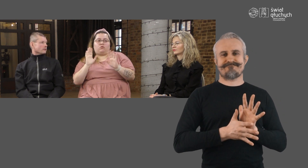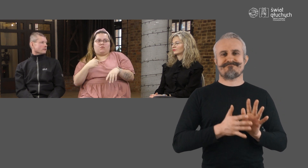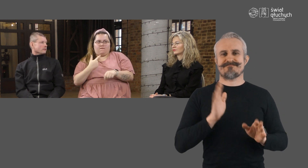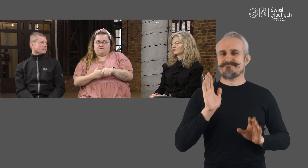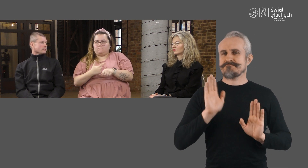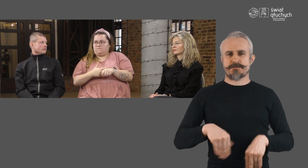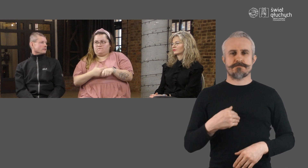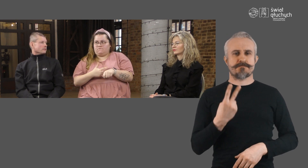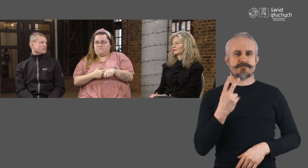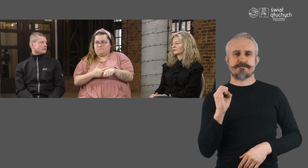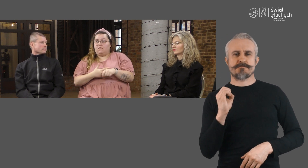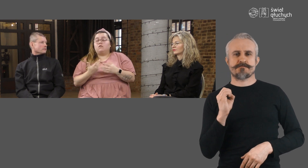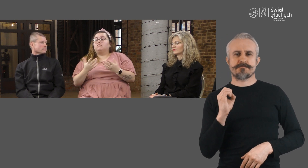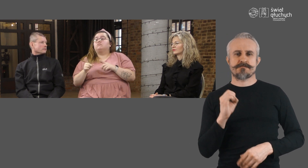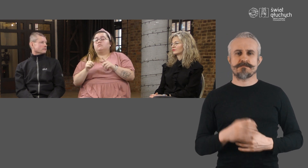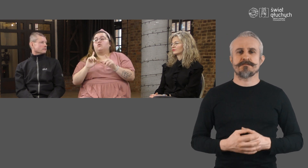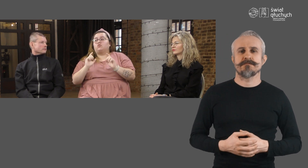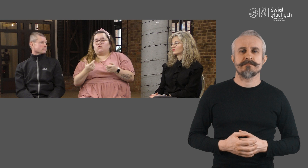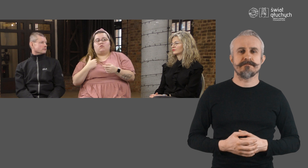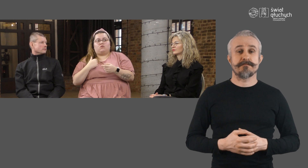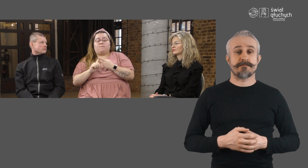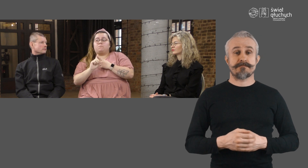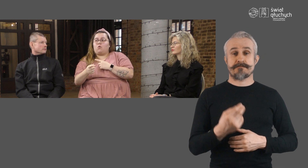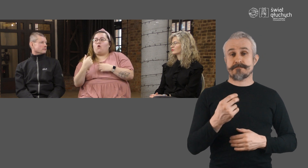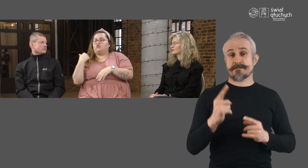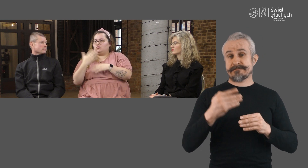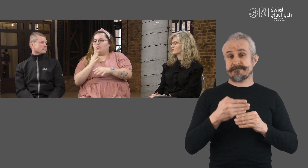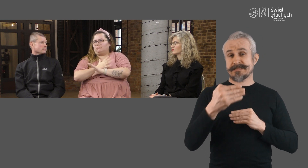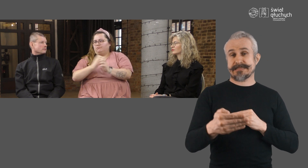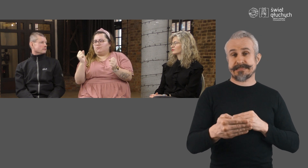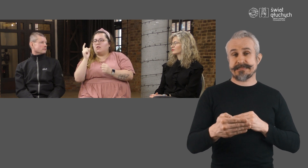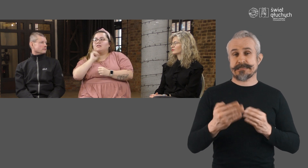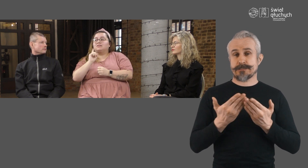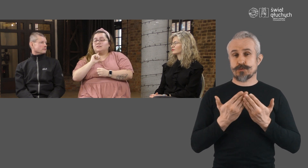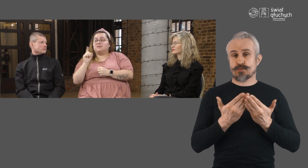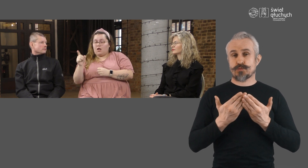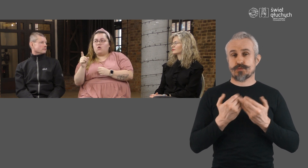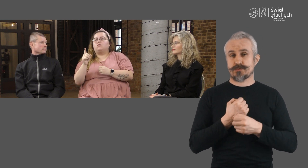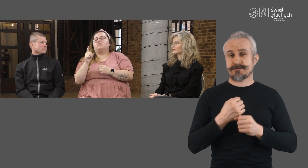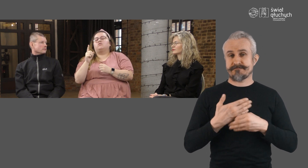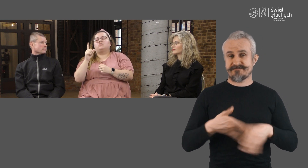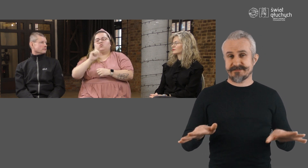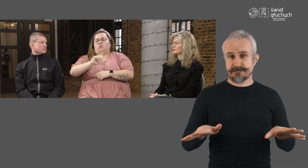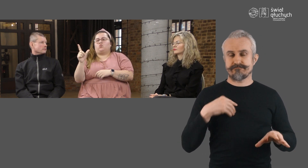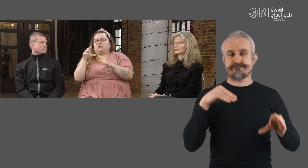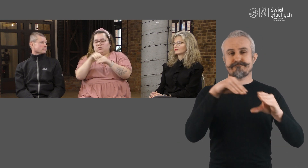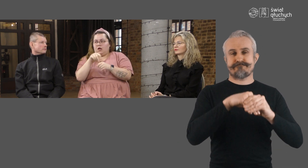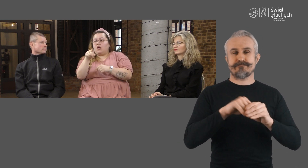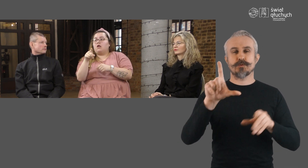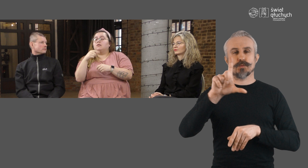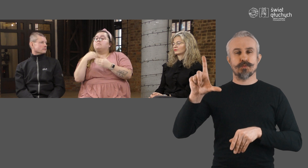też mówić, ale tak naprawdę ja nie słyszę, jestem głuchą osobą. Jak